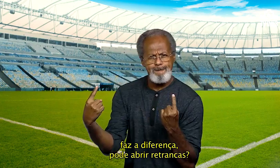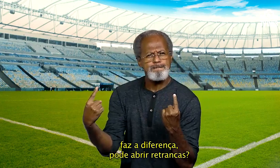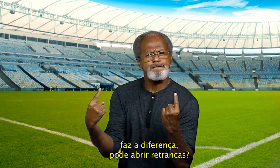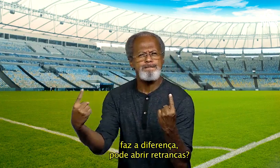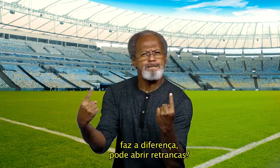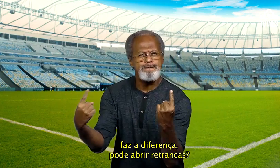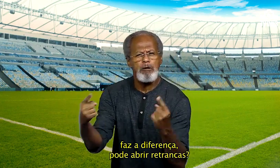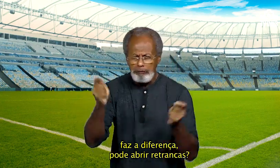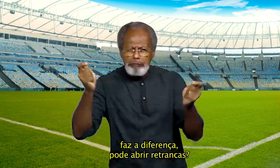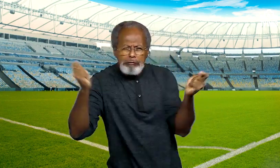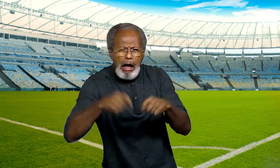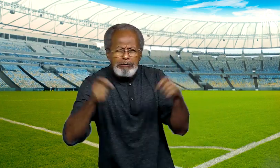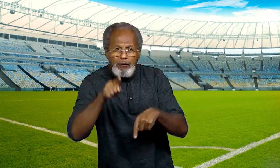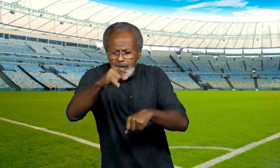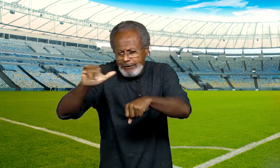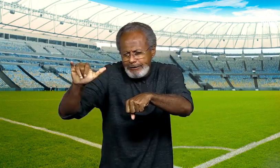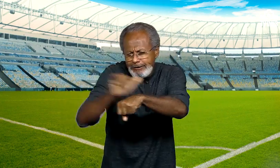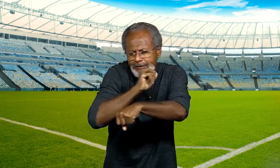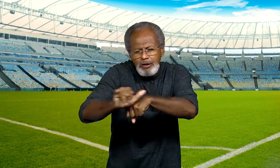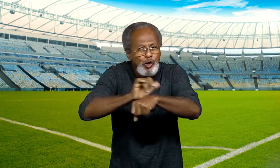pode abrir retrancas?